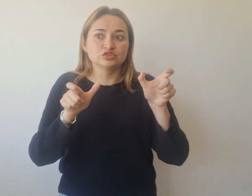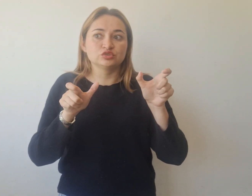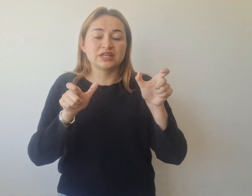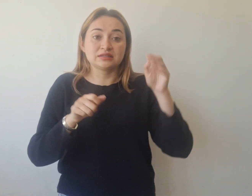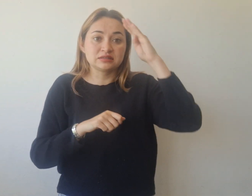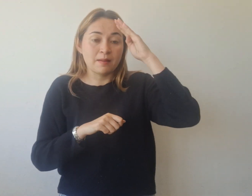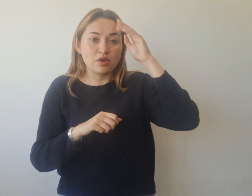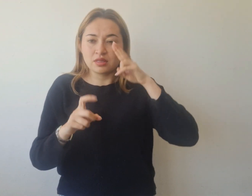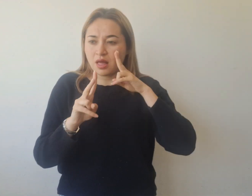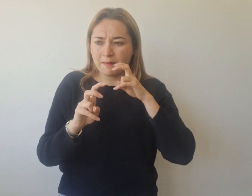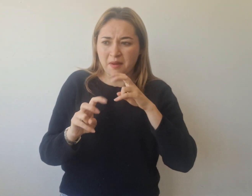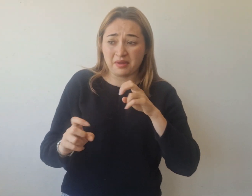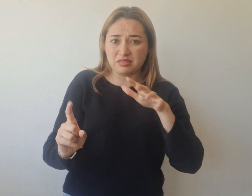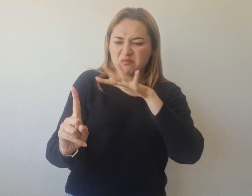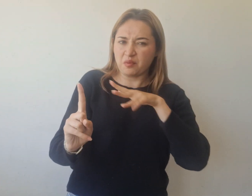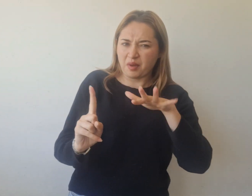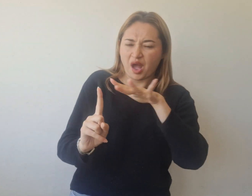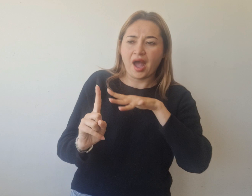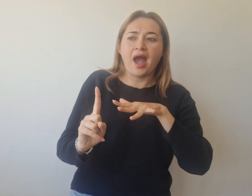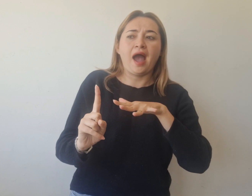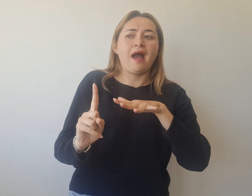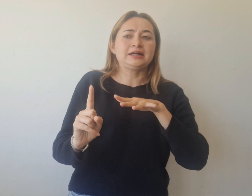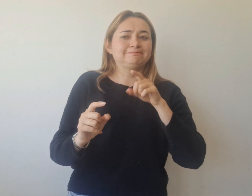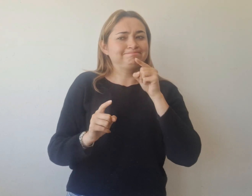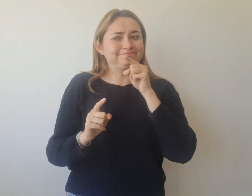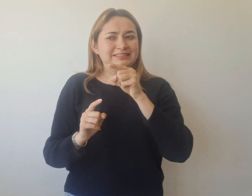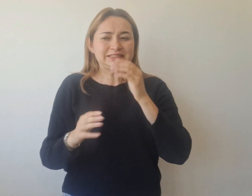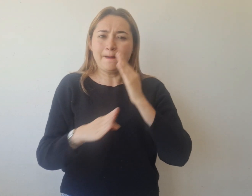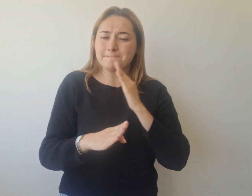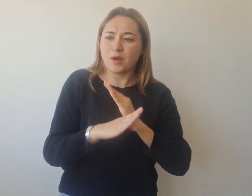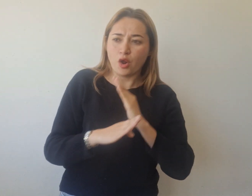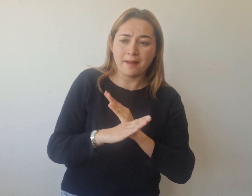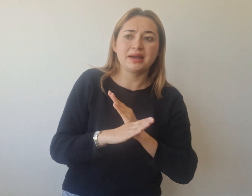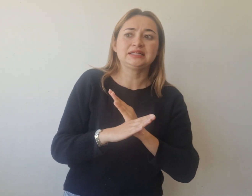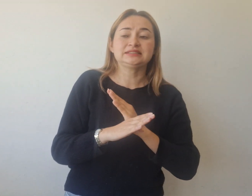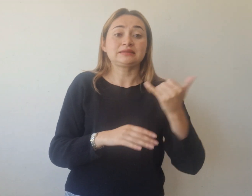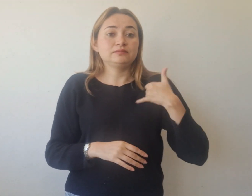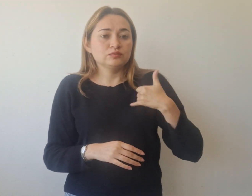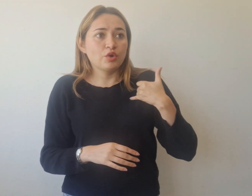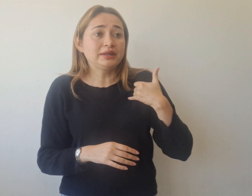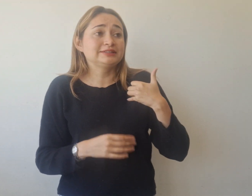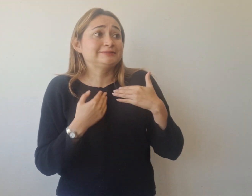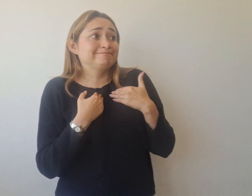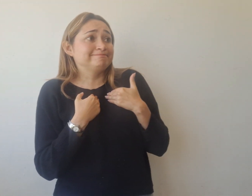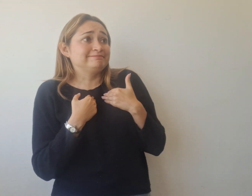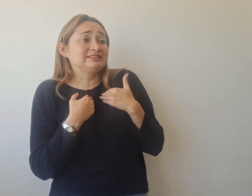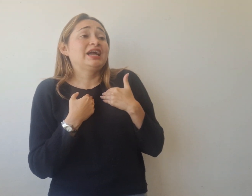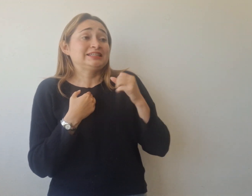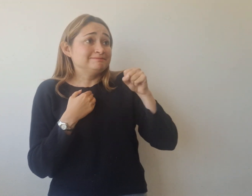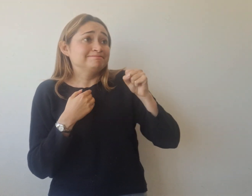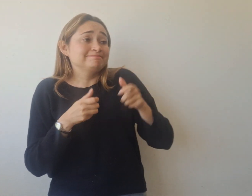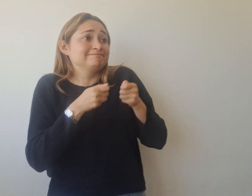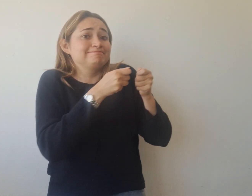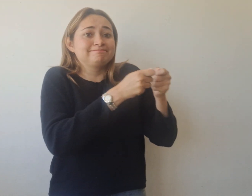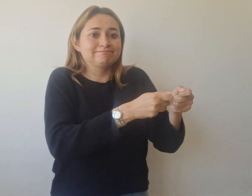a los jóvenes diciéndoles que estaban involucrados con venta de estupefacientes aprovechaban la ingenuidad de los estudiantes